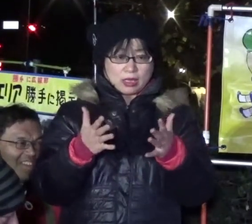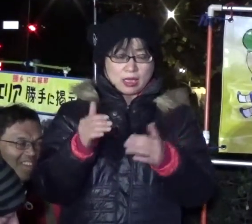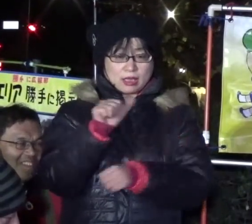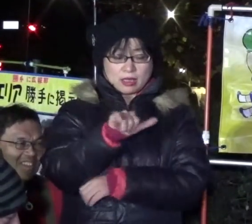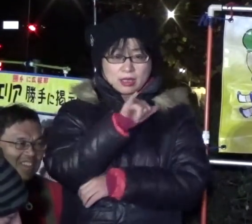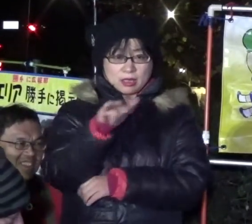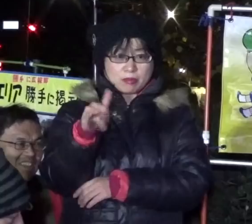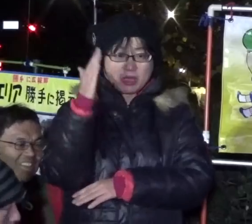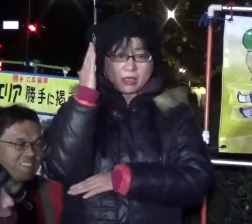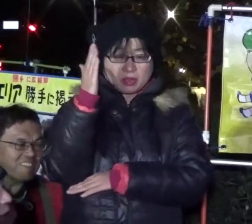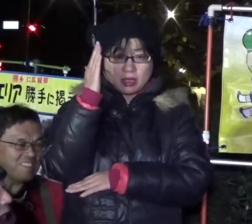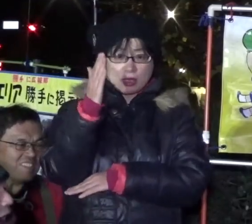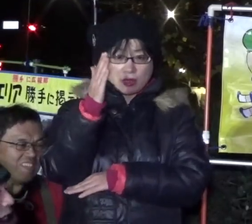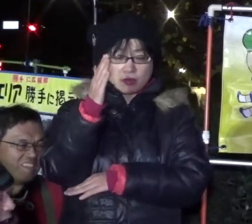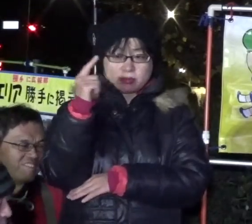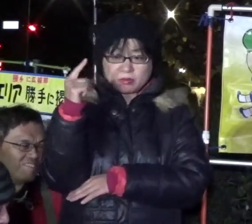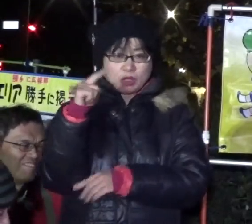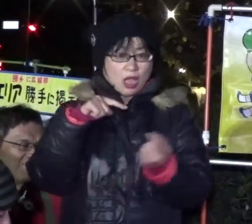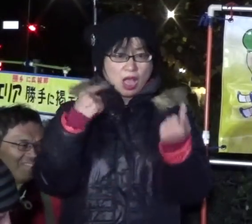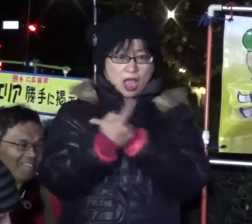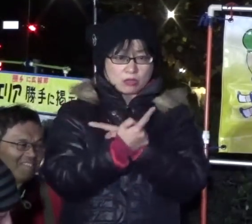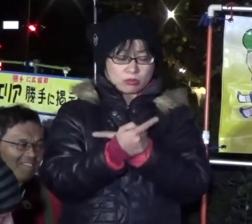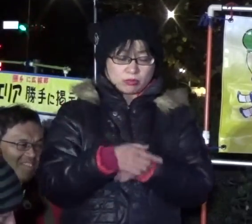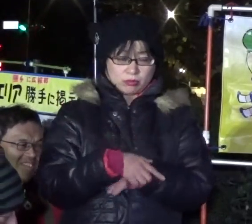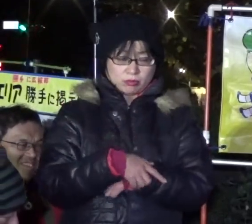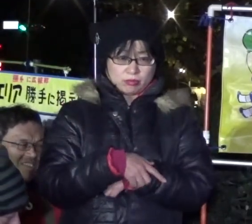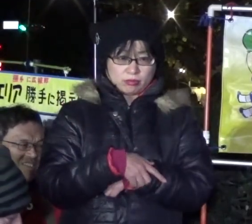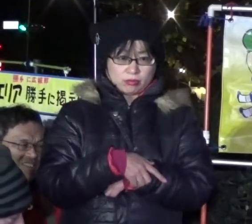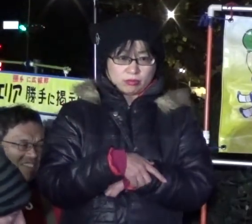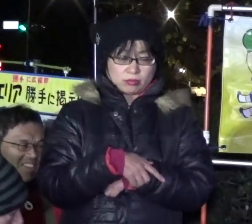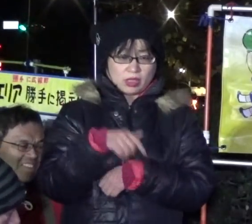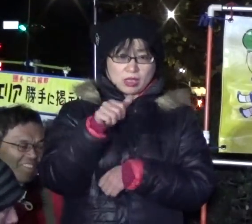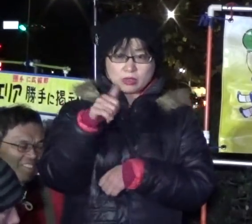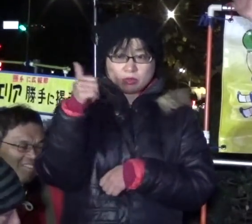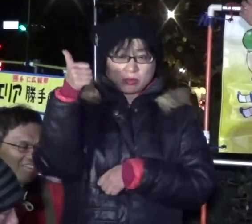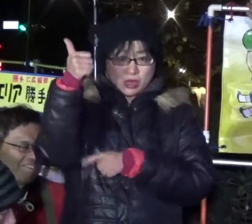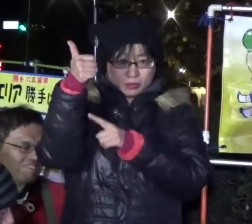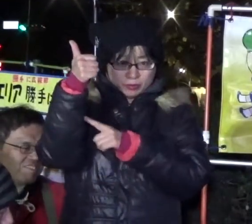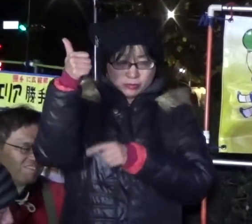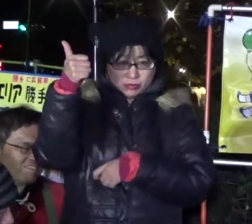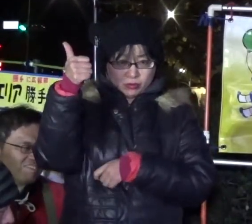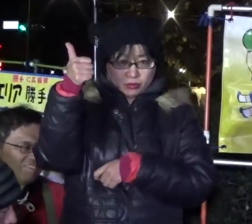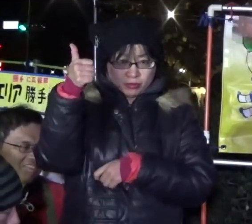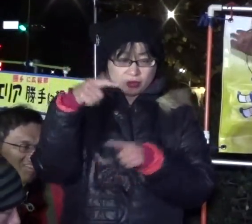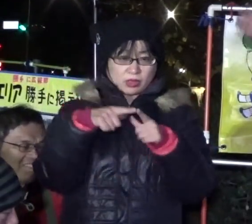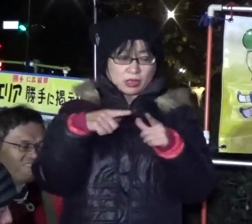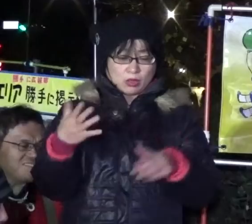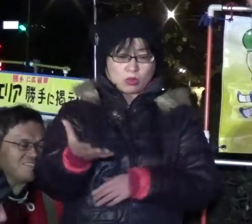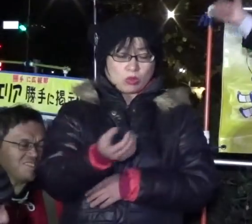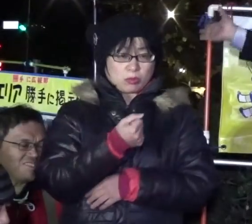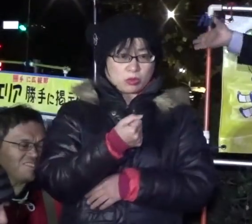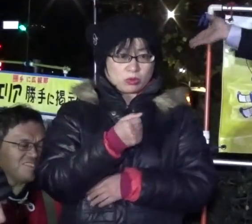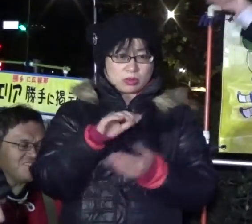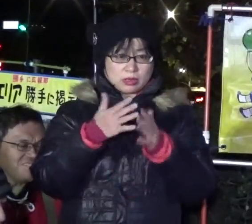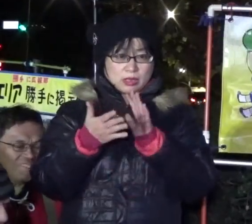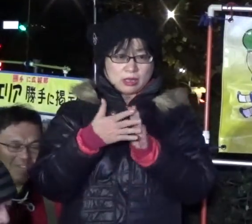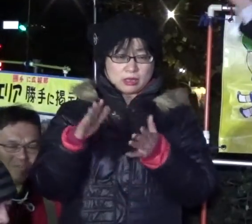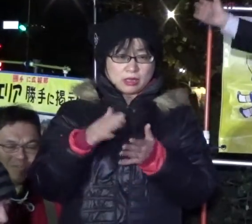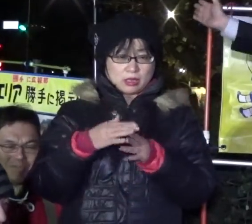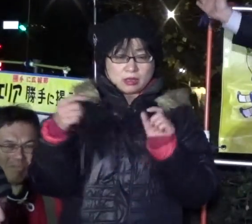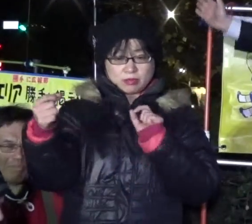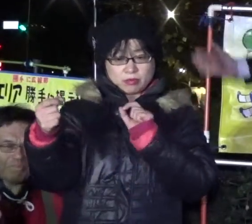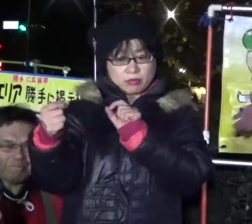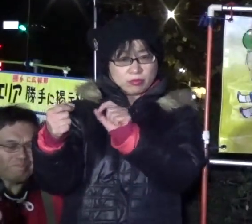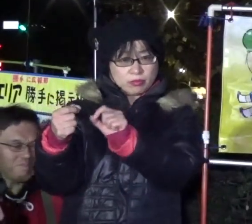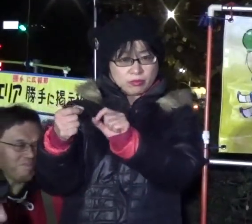ではないでしょうか。安倍首相は日本を取り戻す、こう言って戦前に近づけてきています